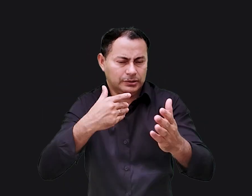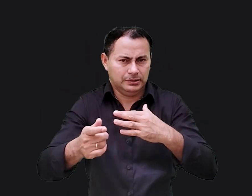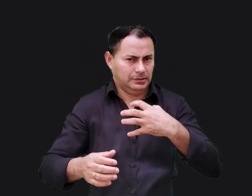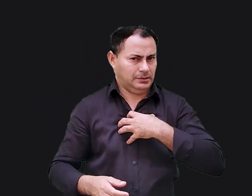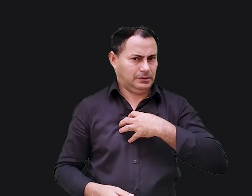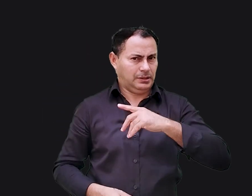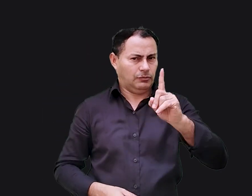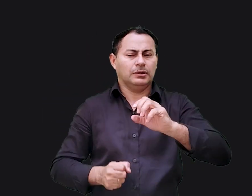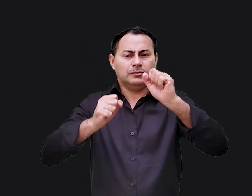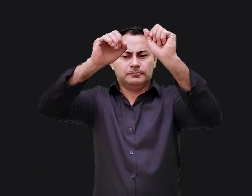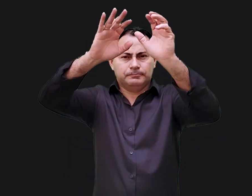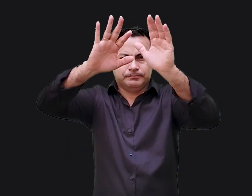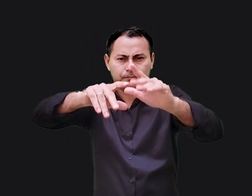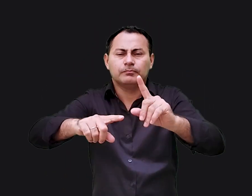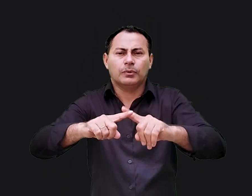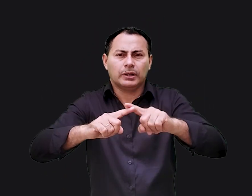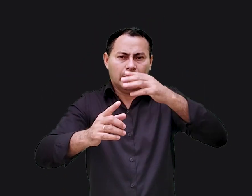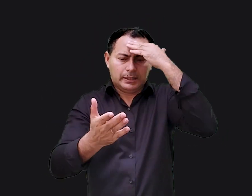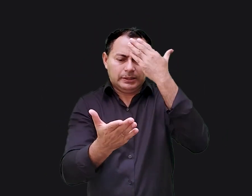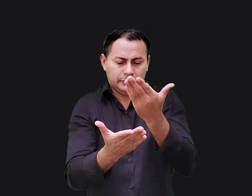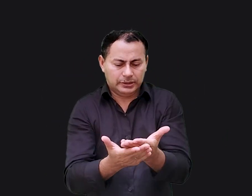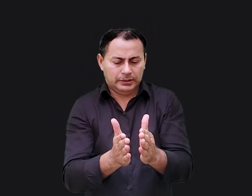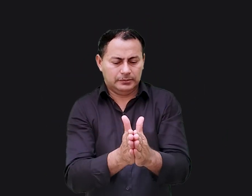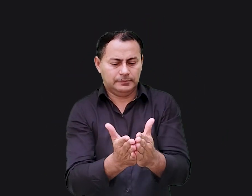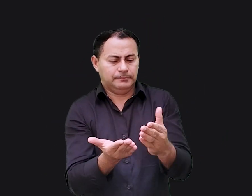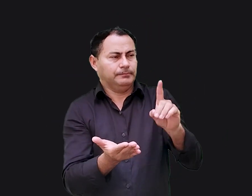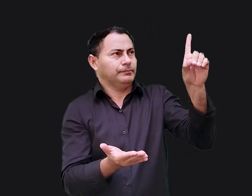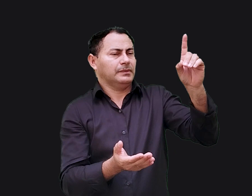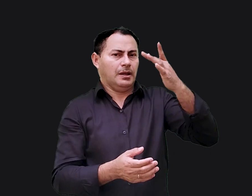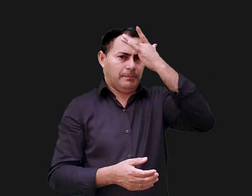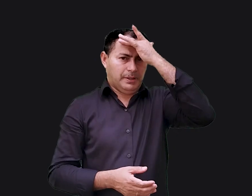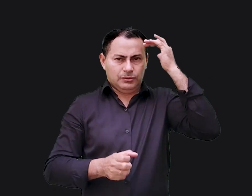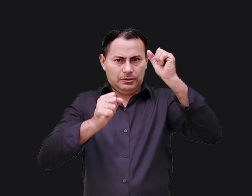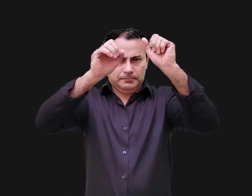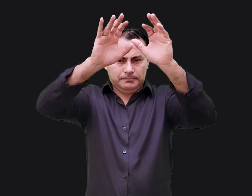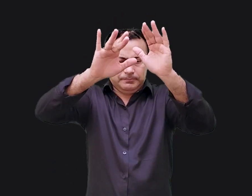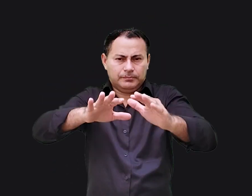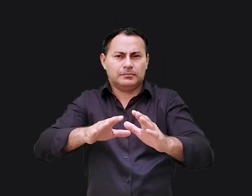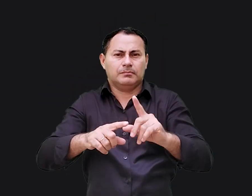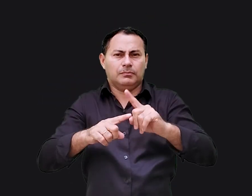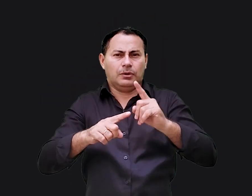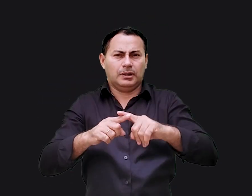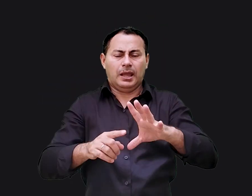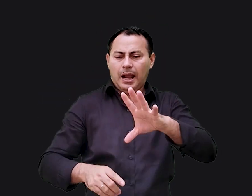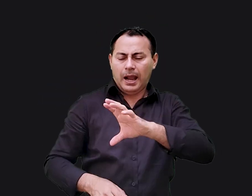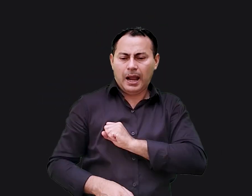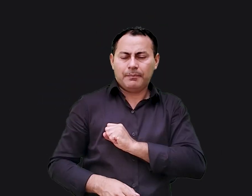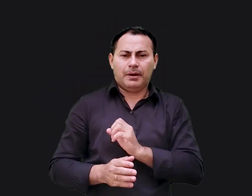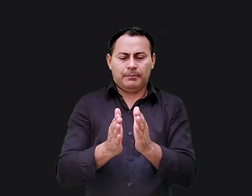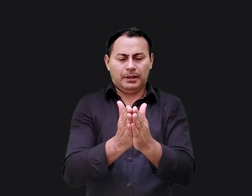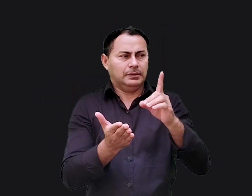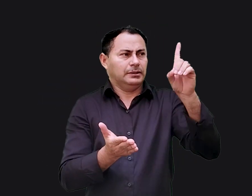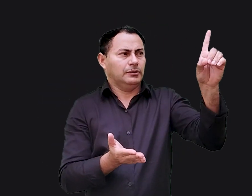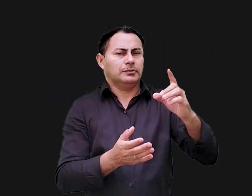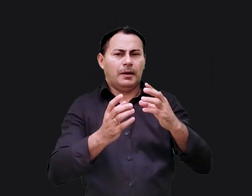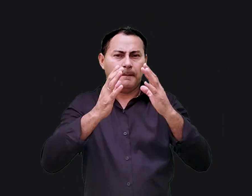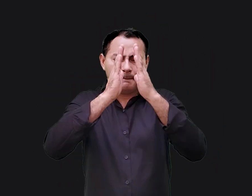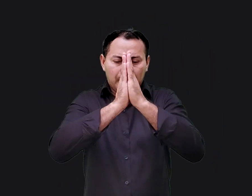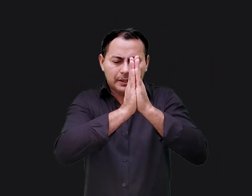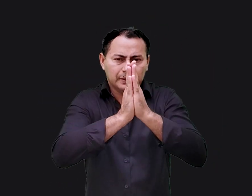por acaso. Ele é abençoado porque crê na palavra de Deus. O homem abençoado é abençoado porque ama a palavra de Deus,